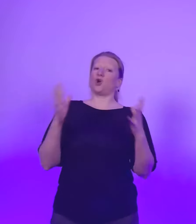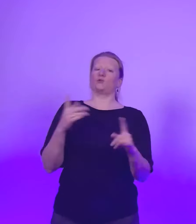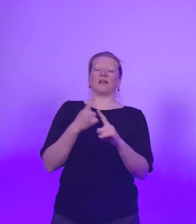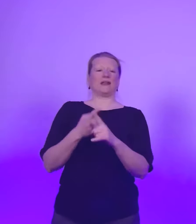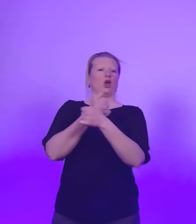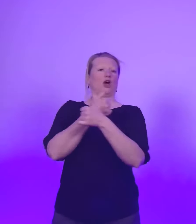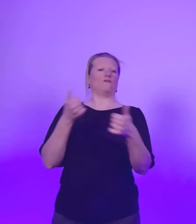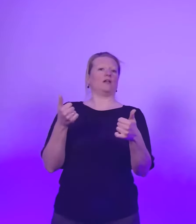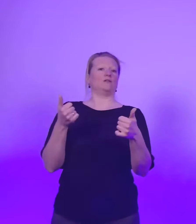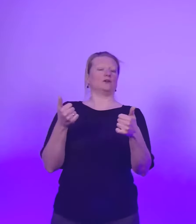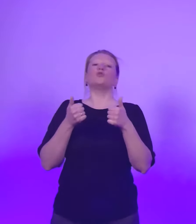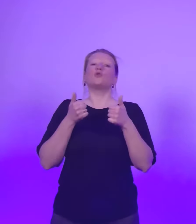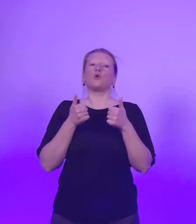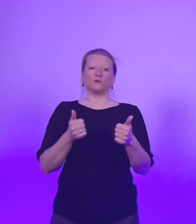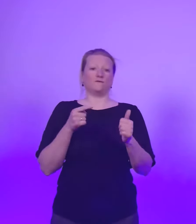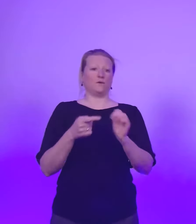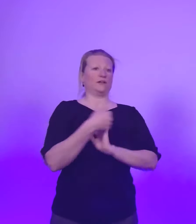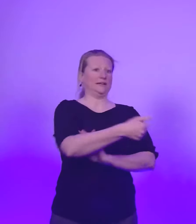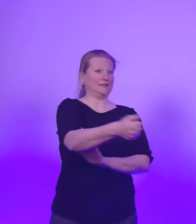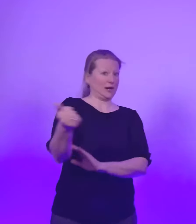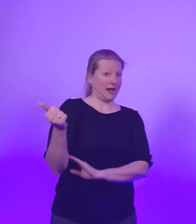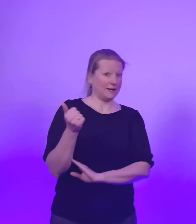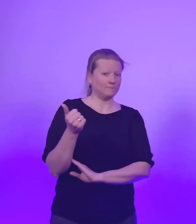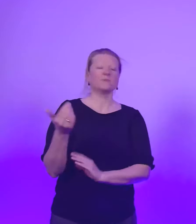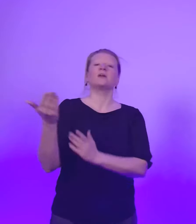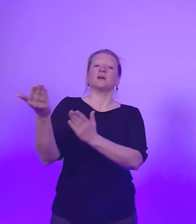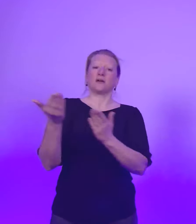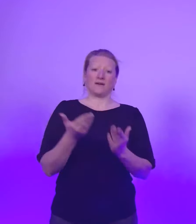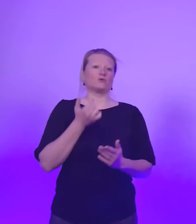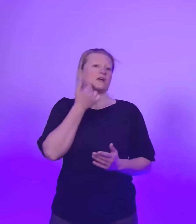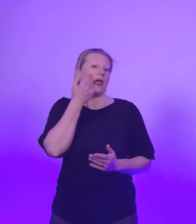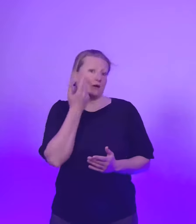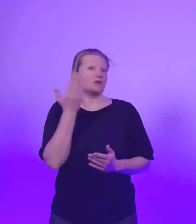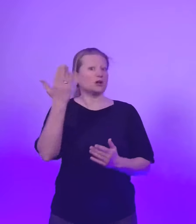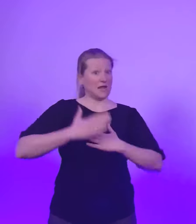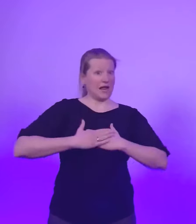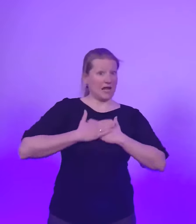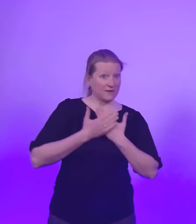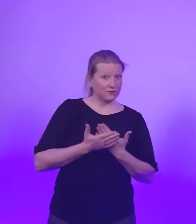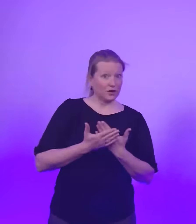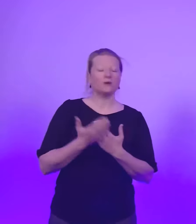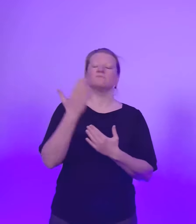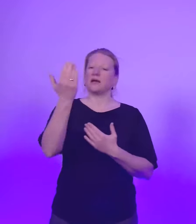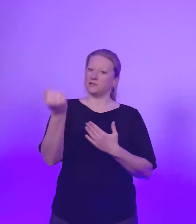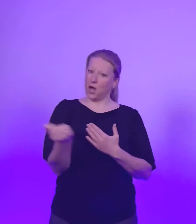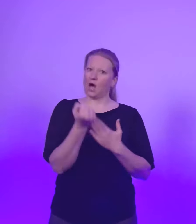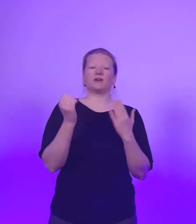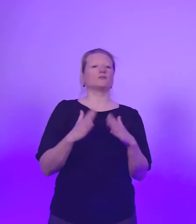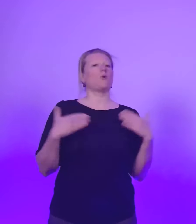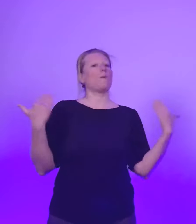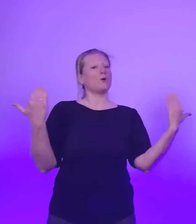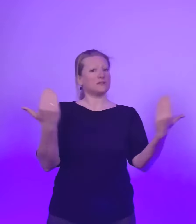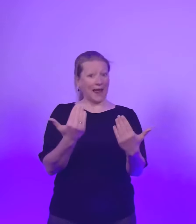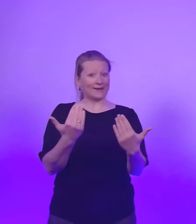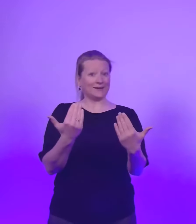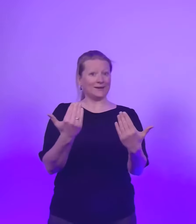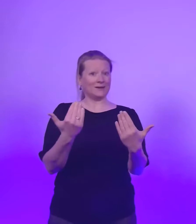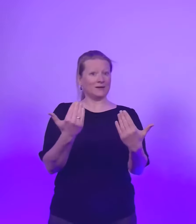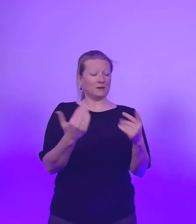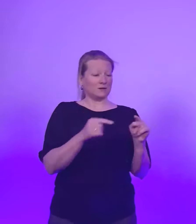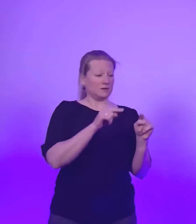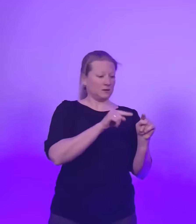geweldig. Goed voor iedereen. Geeft ons elke dag zijn liefde. Hij is altijd om ons heen.